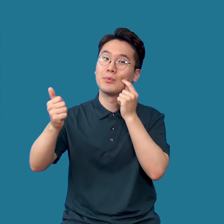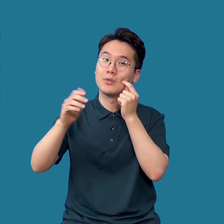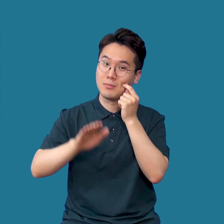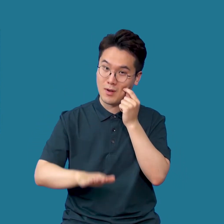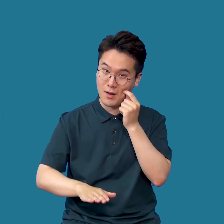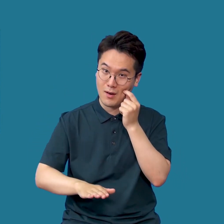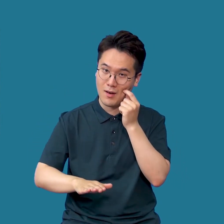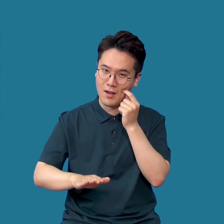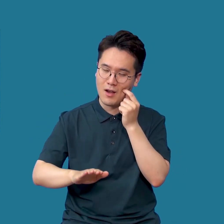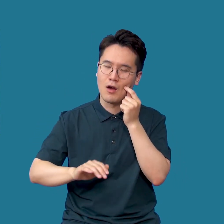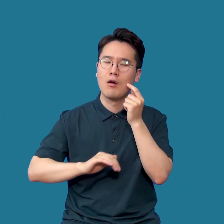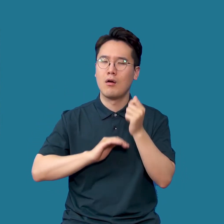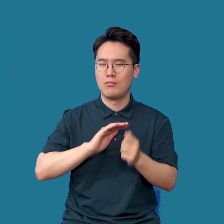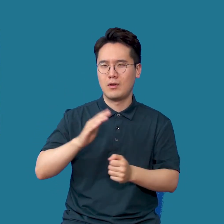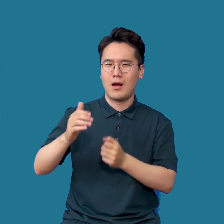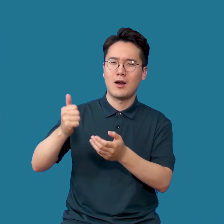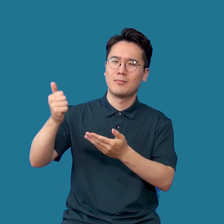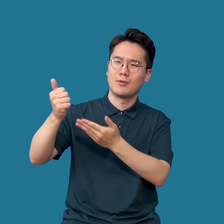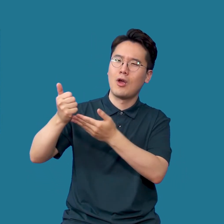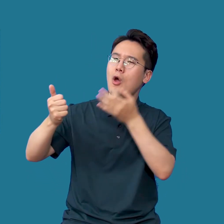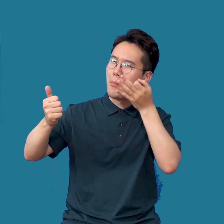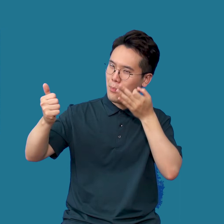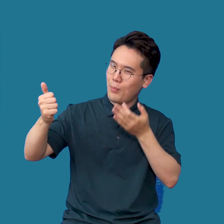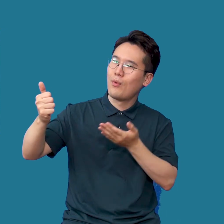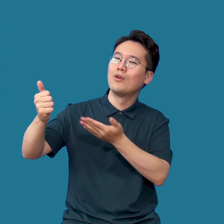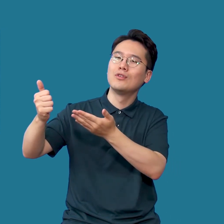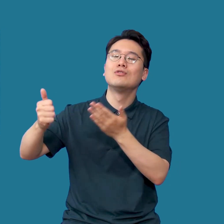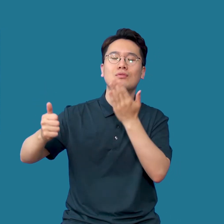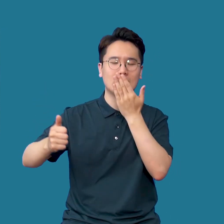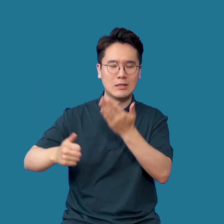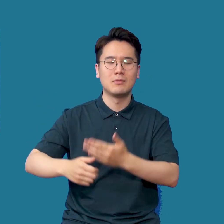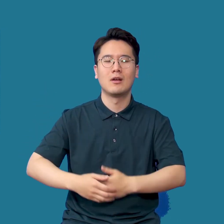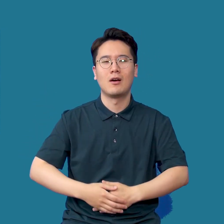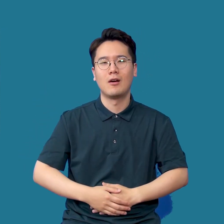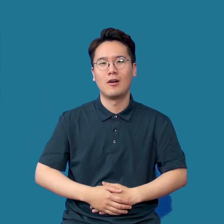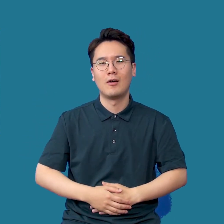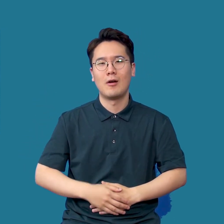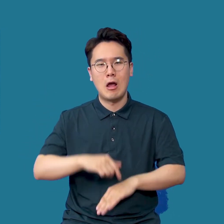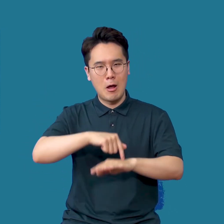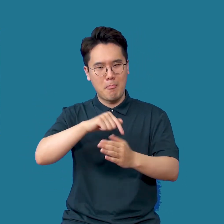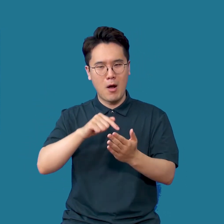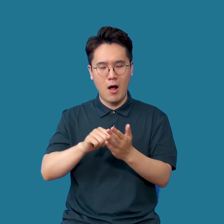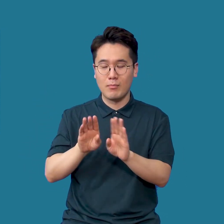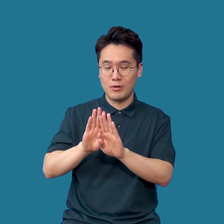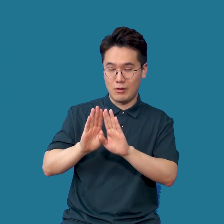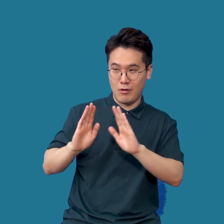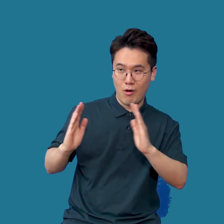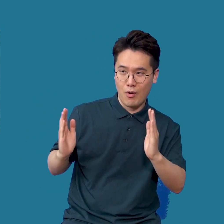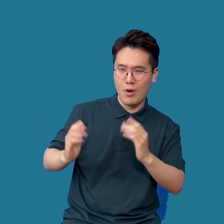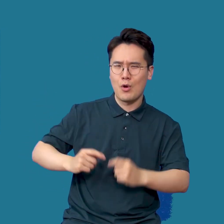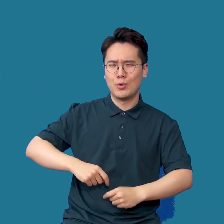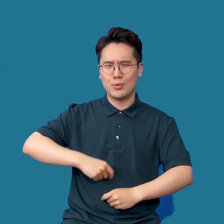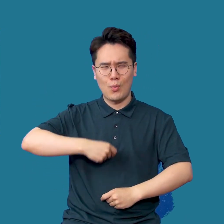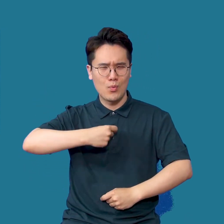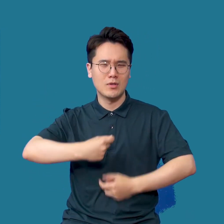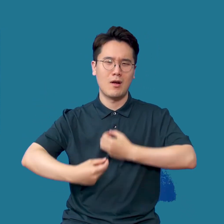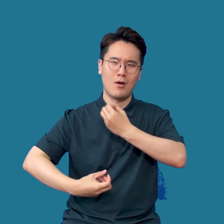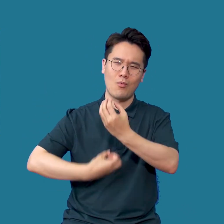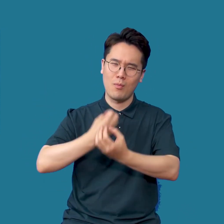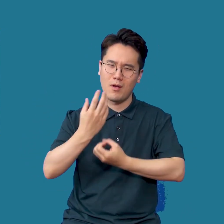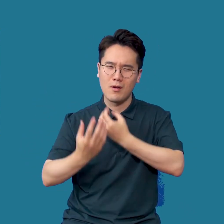우리를 보여드릴 수는 있습니다. 마음을 열어서 모든 것 솔직하게 보여드릴 수는